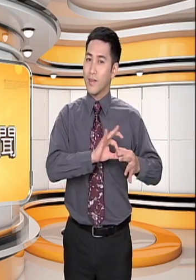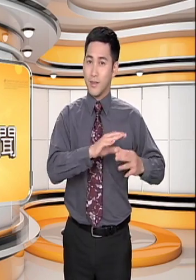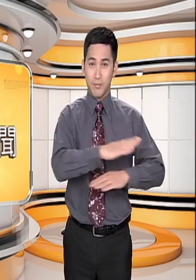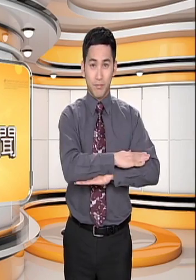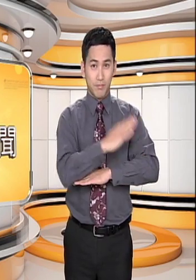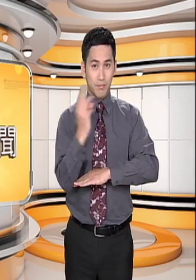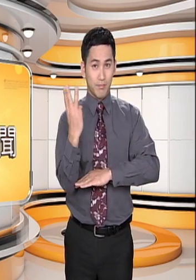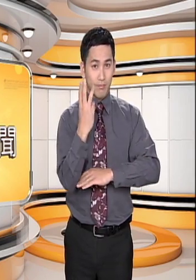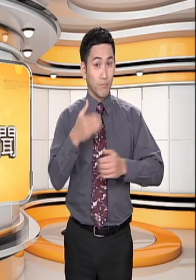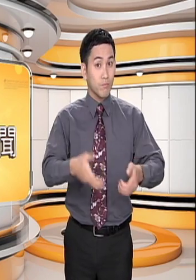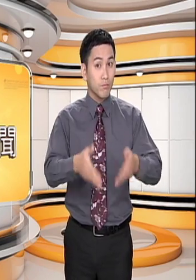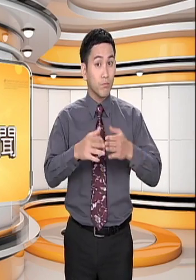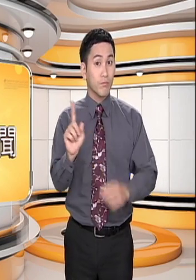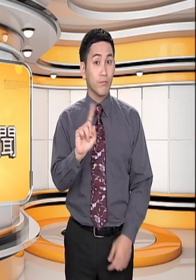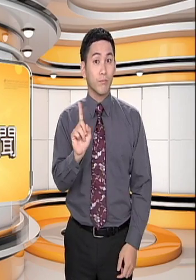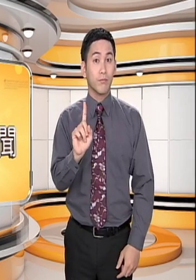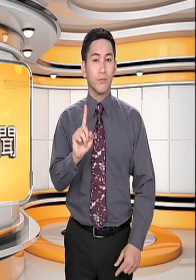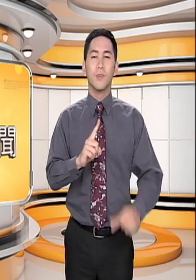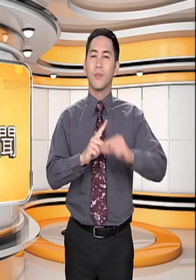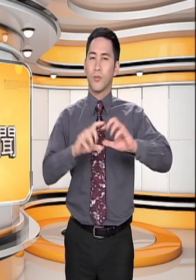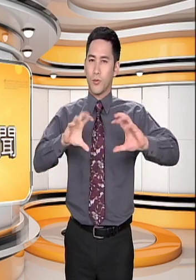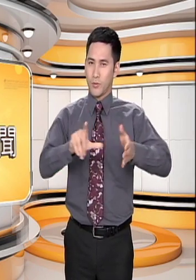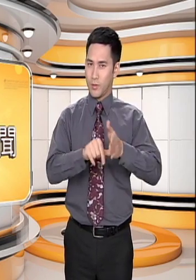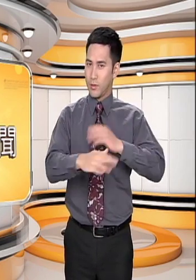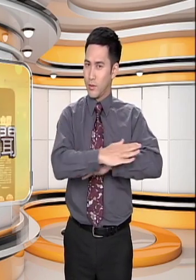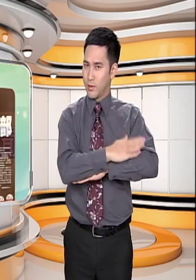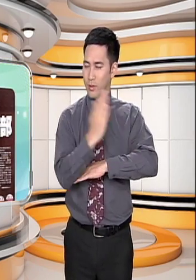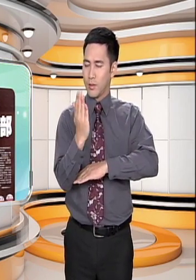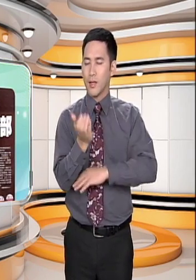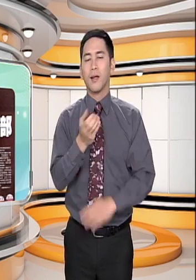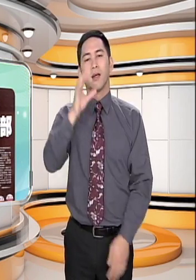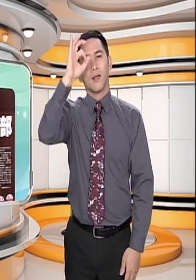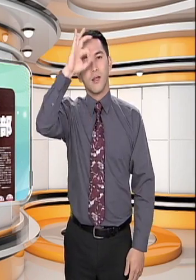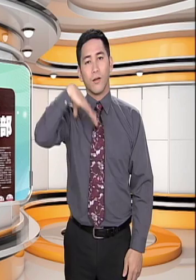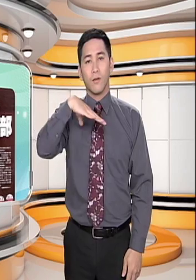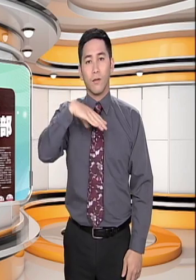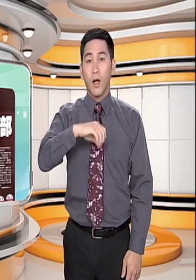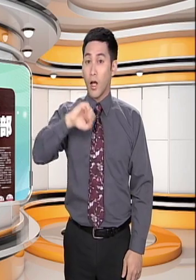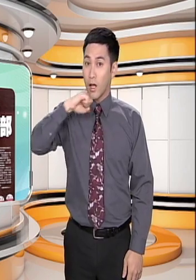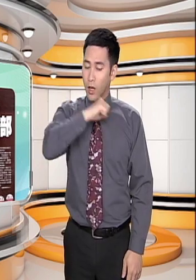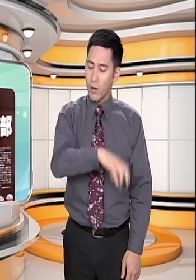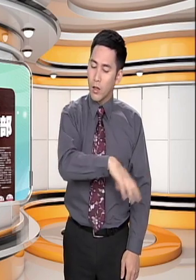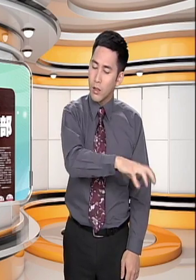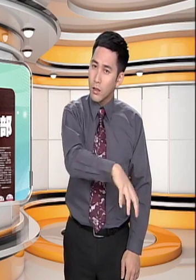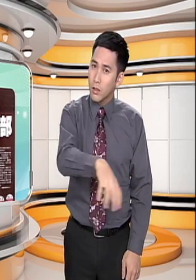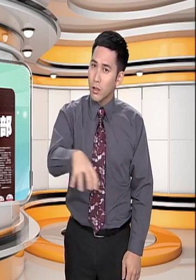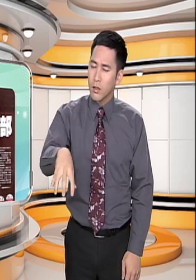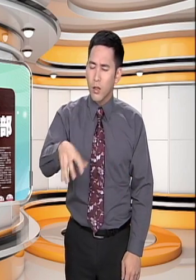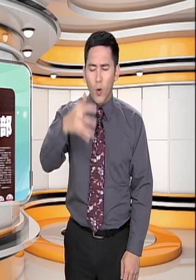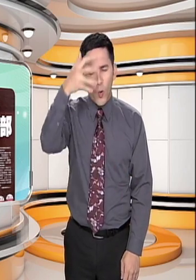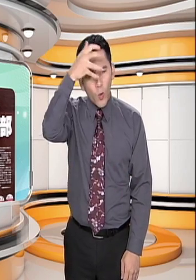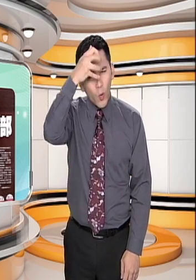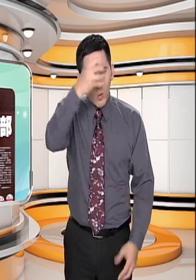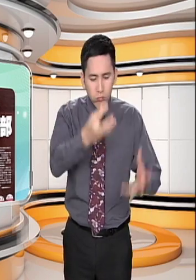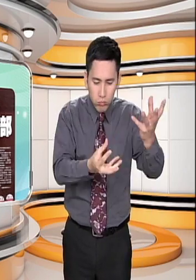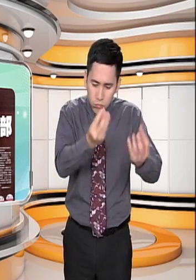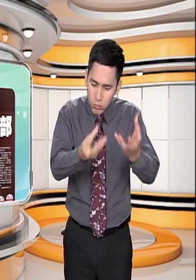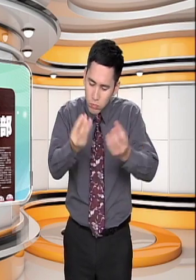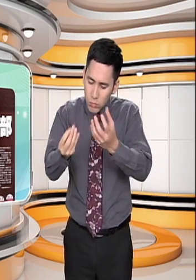来关心各大报的头条焦点。中国时报的头条也是刚刚新闻看到的，台湾老化指数调查